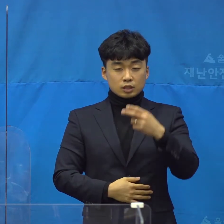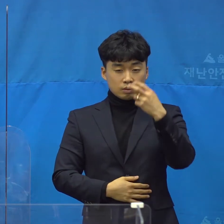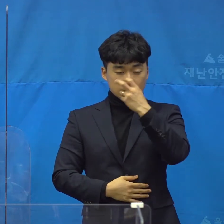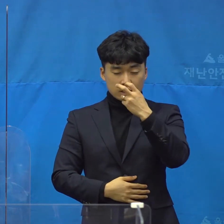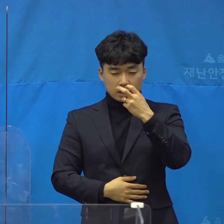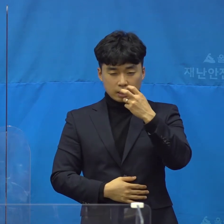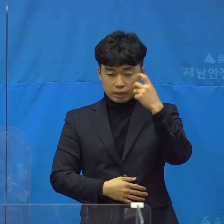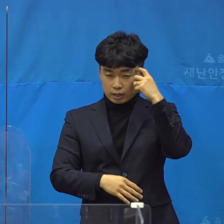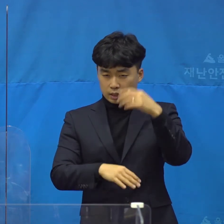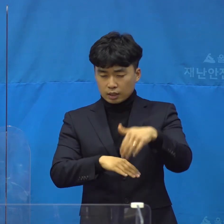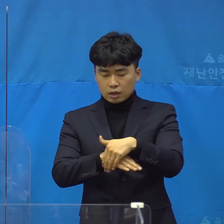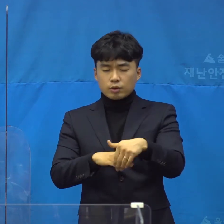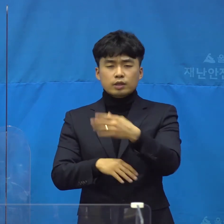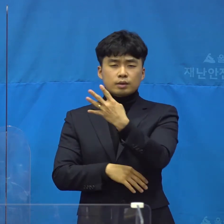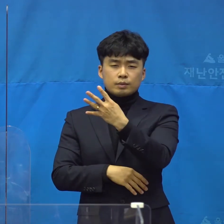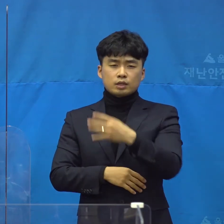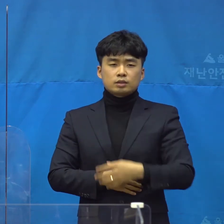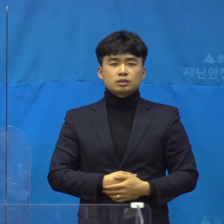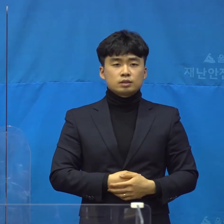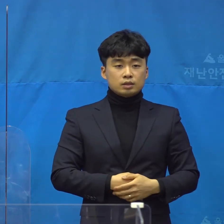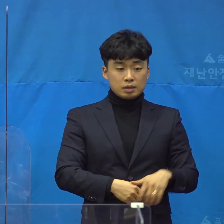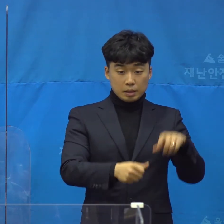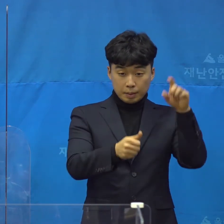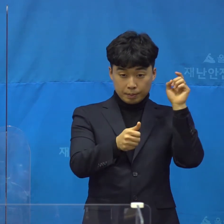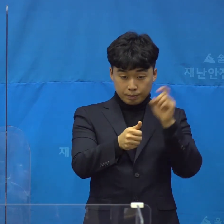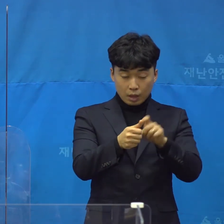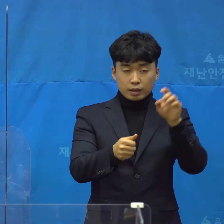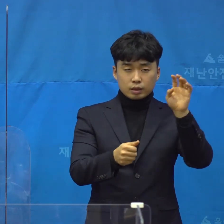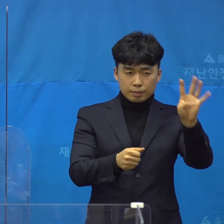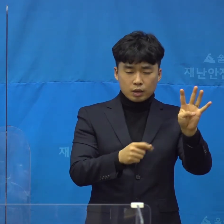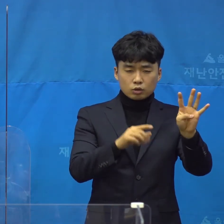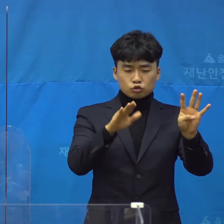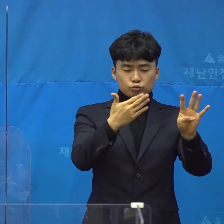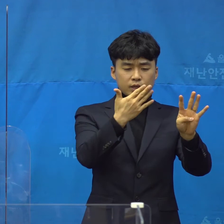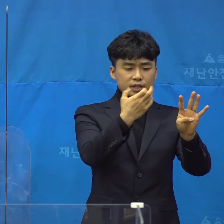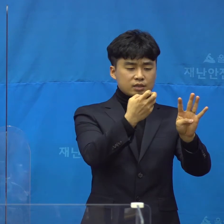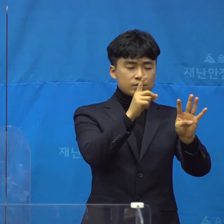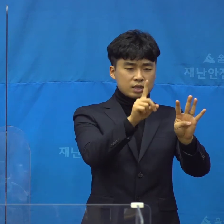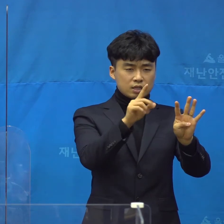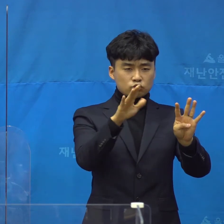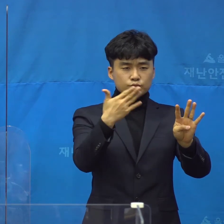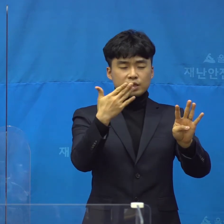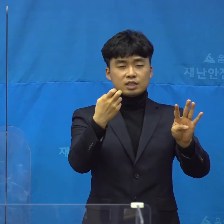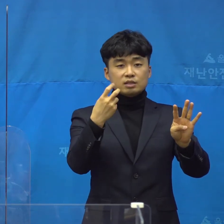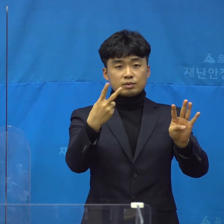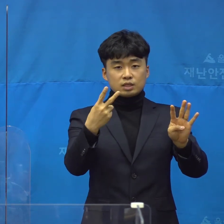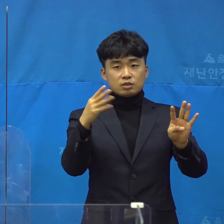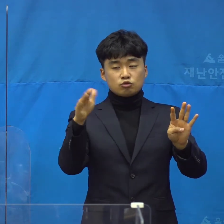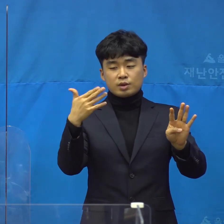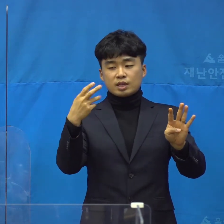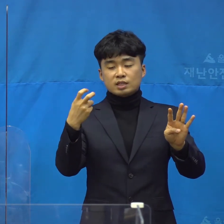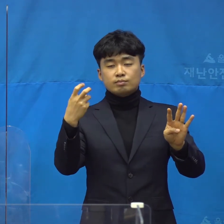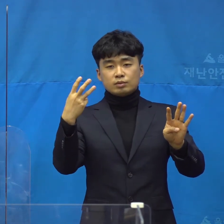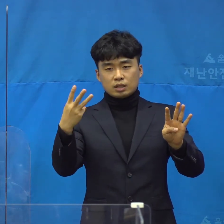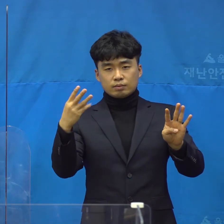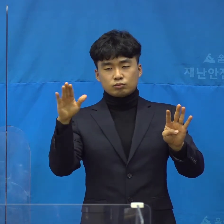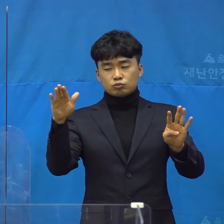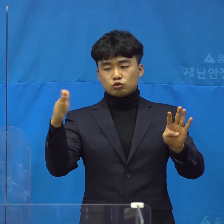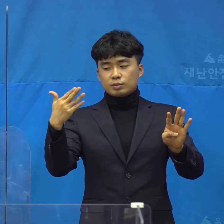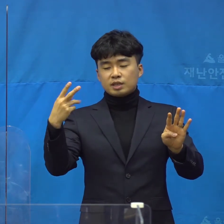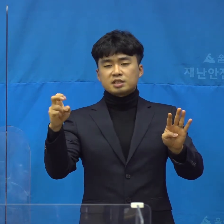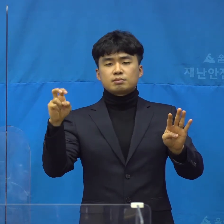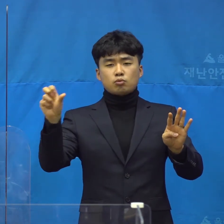4명입니다. 양성 4명은 921, 922, 923,